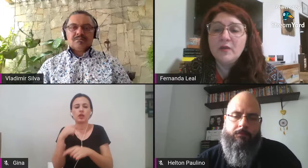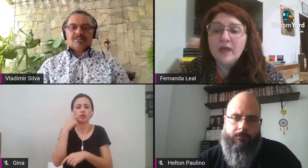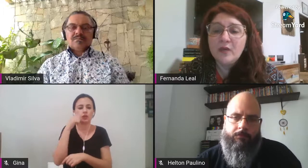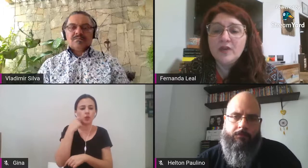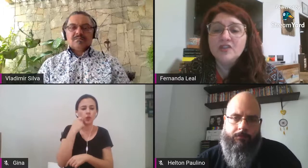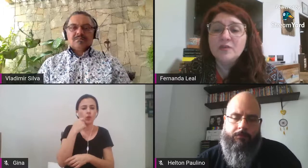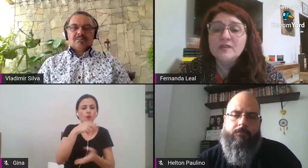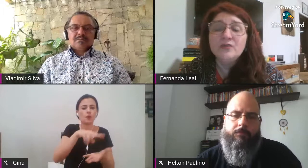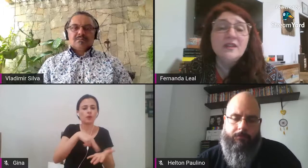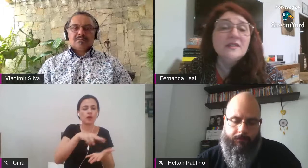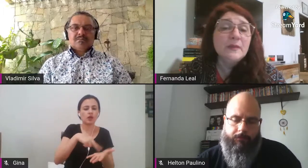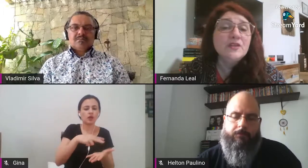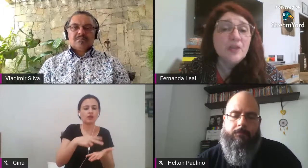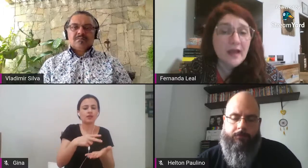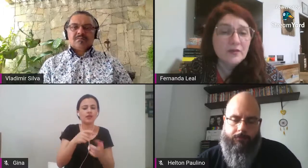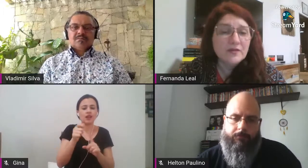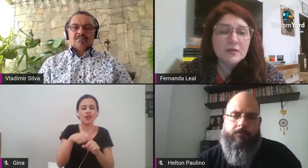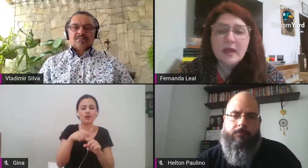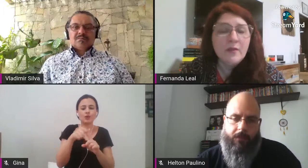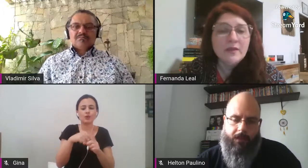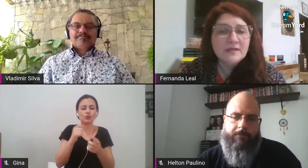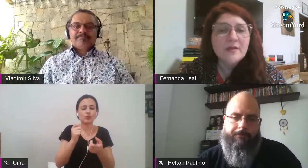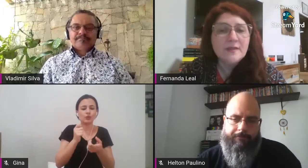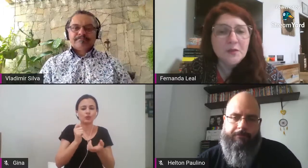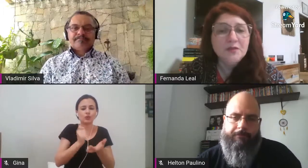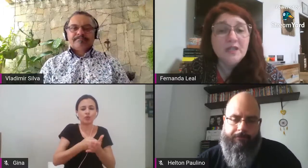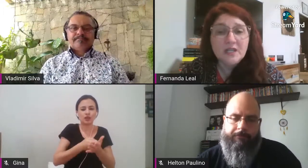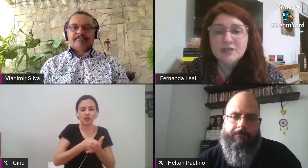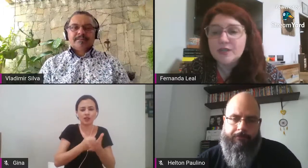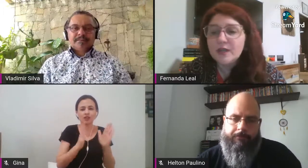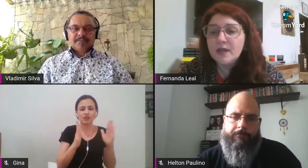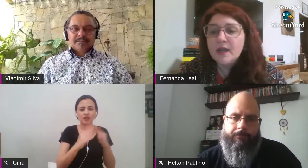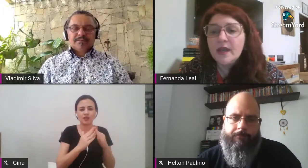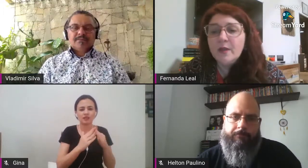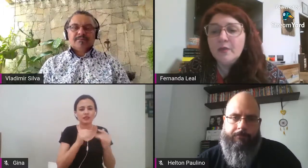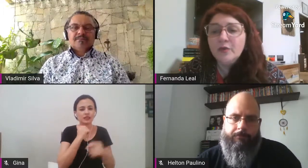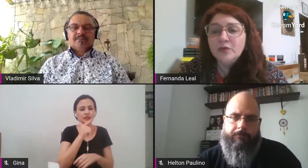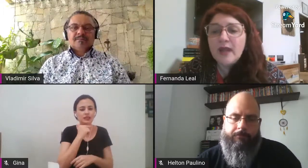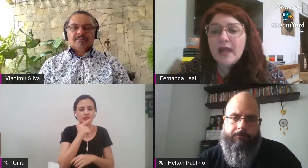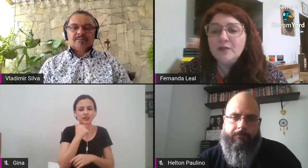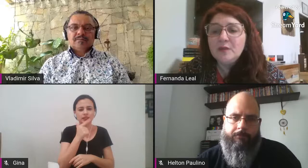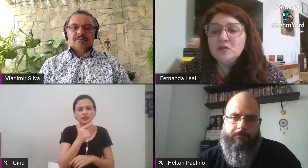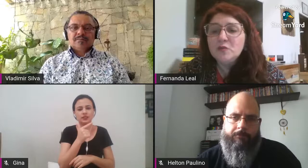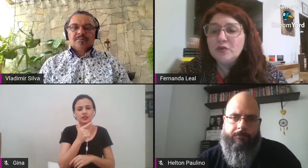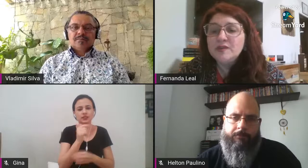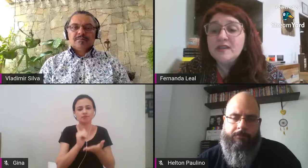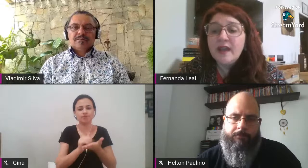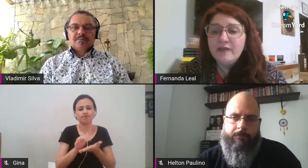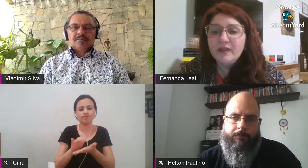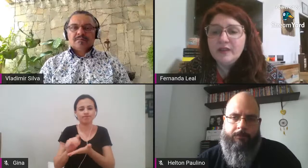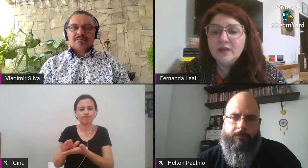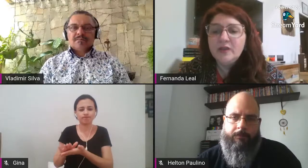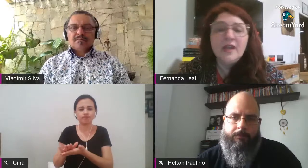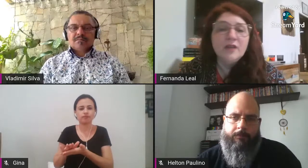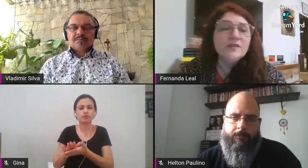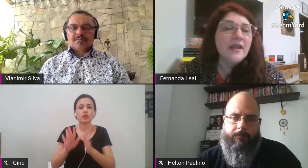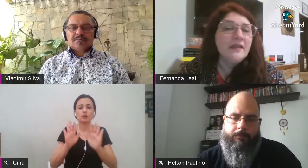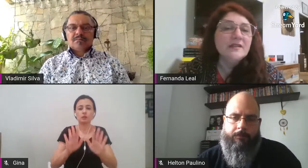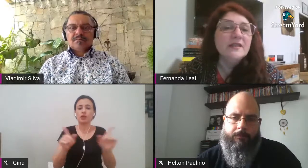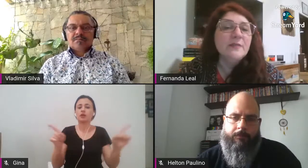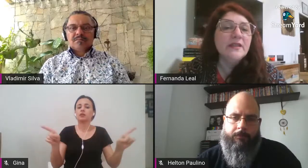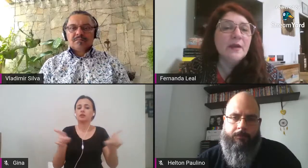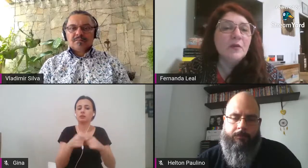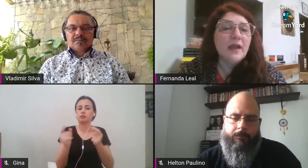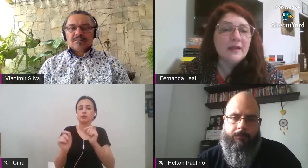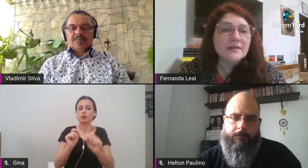pagar o aluguel, que estão sendo despejados. É uma situação muito triste. Por outro lado, vemos muito se reinventando e criando